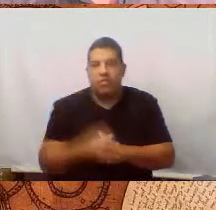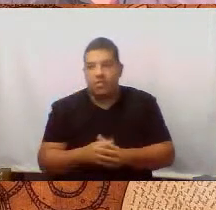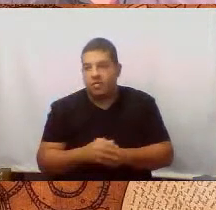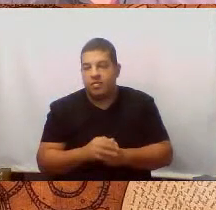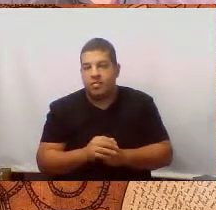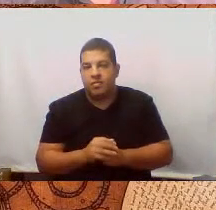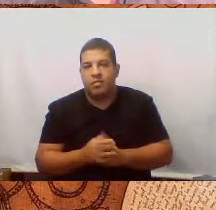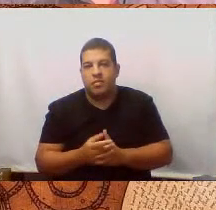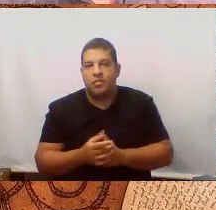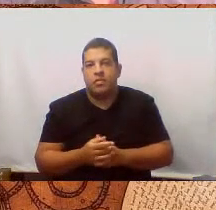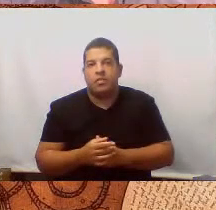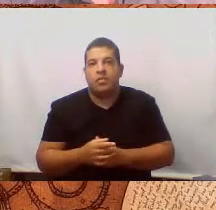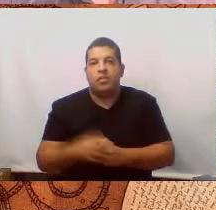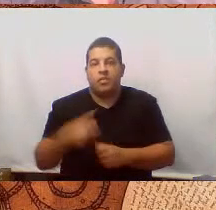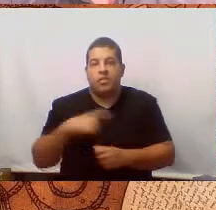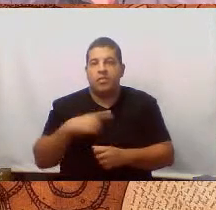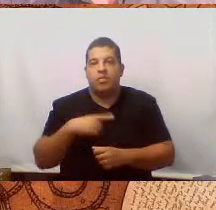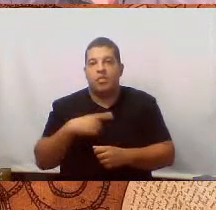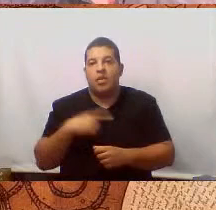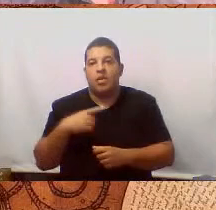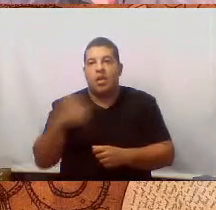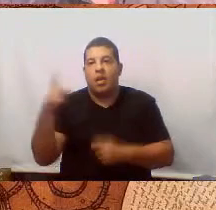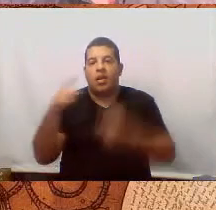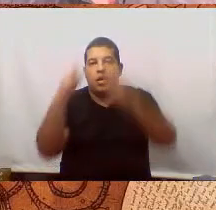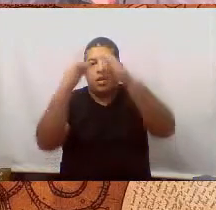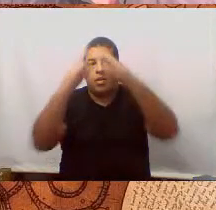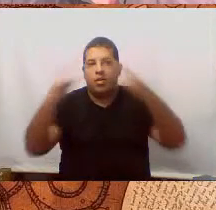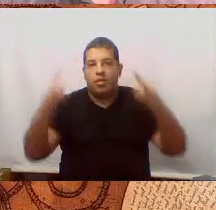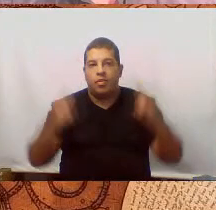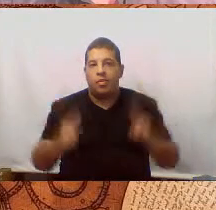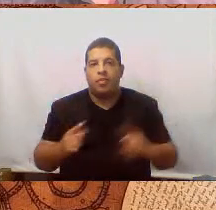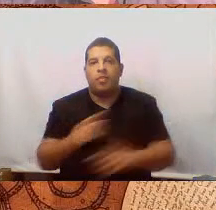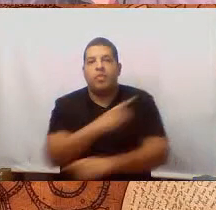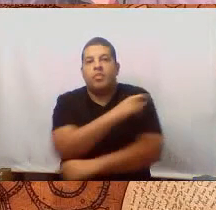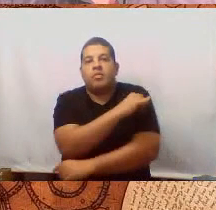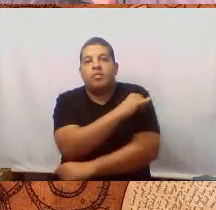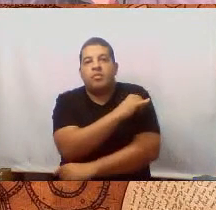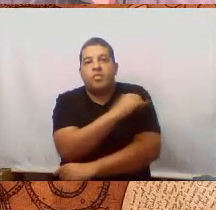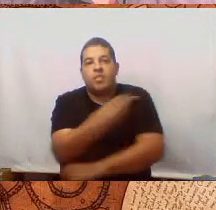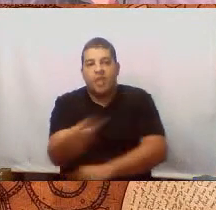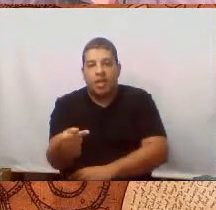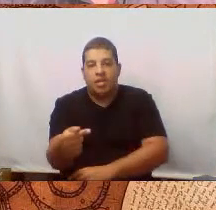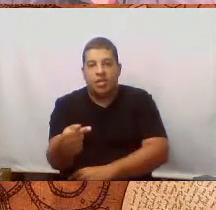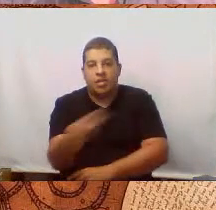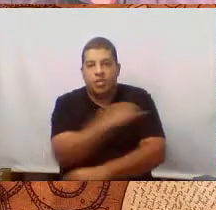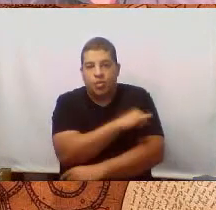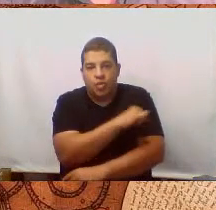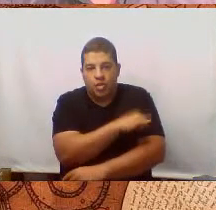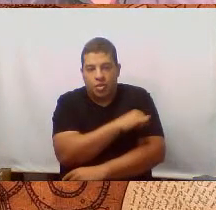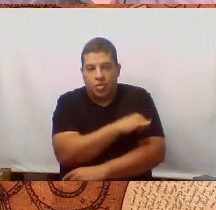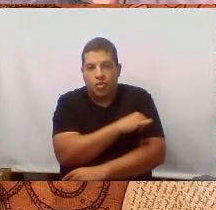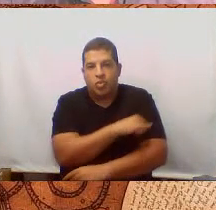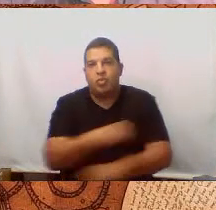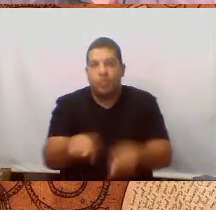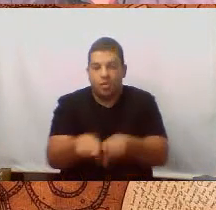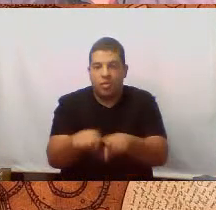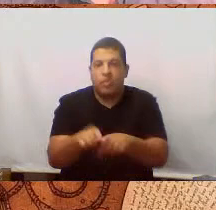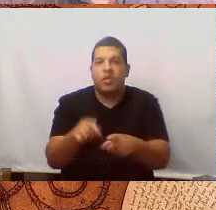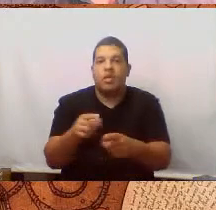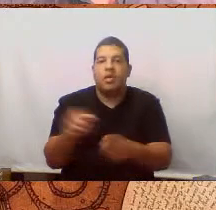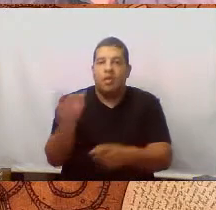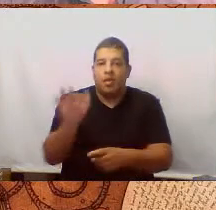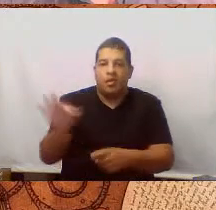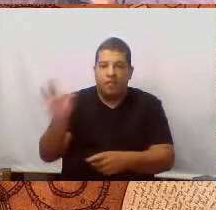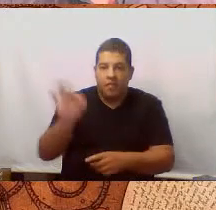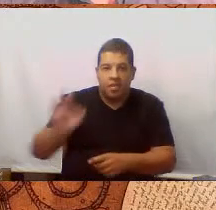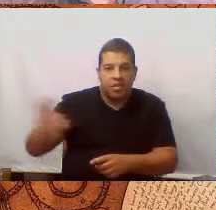Paris 7. Membro de honra do Space Analytics, Instituição Francesa de Psicanálise. Professor